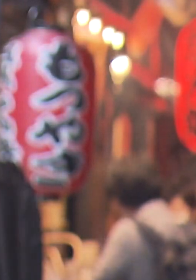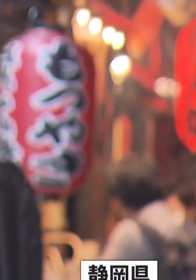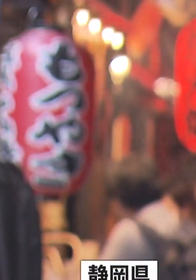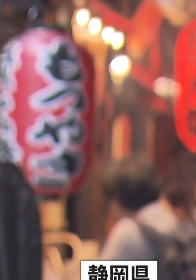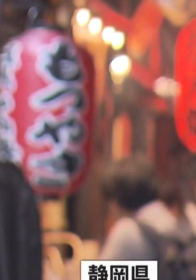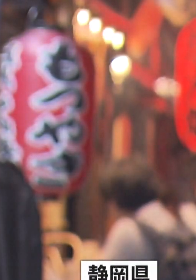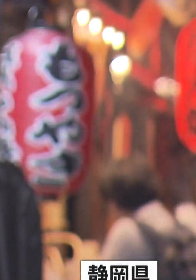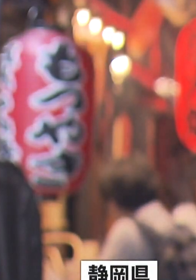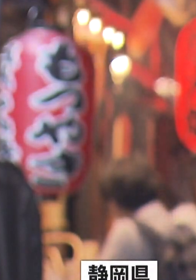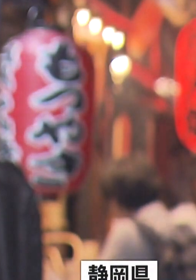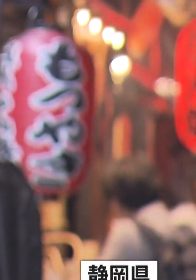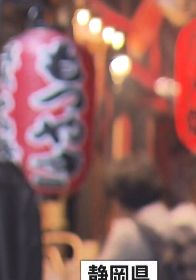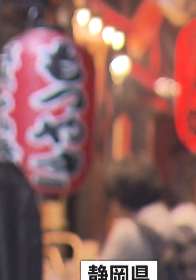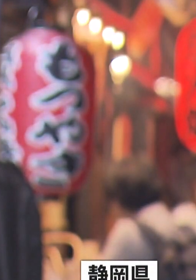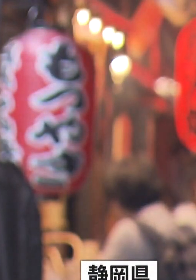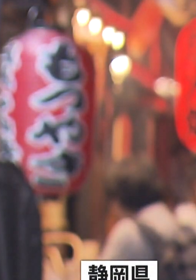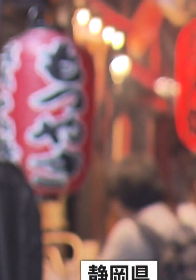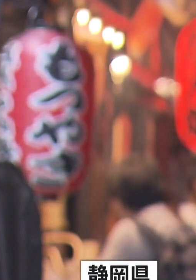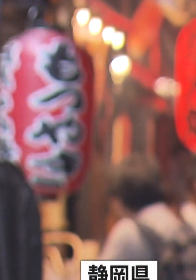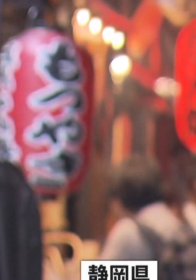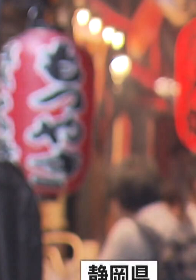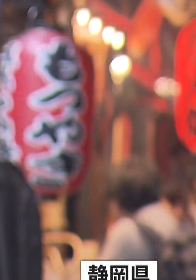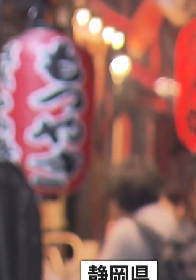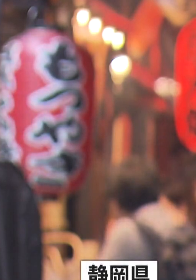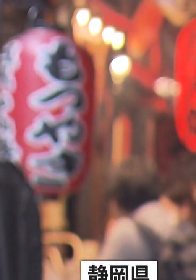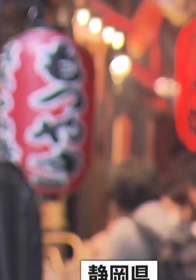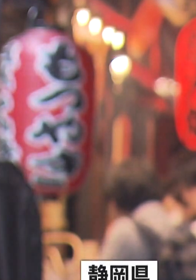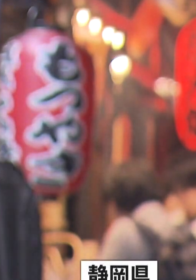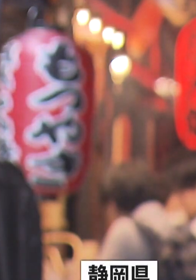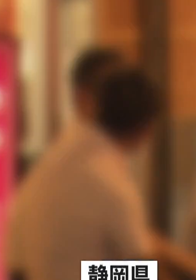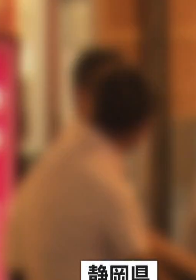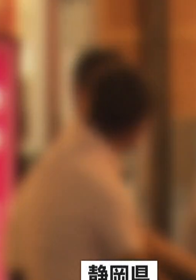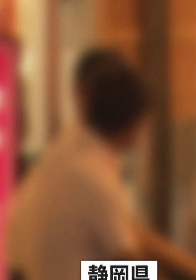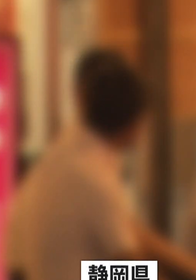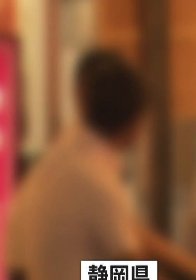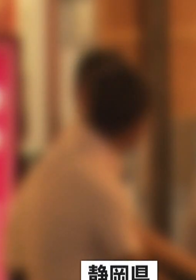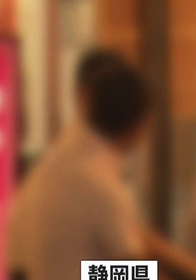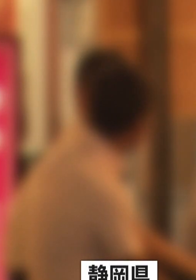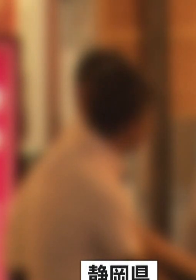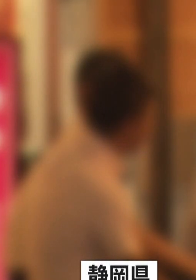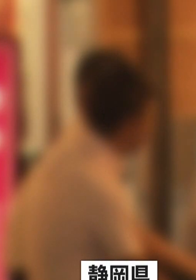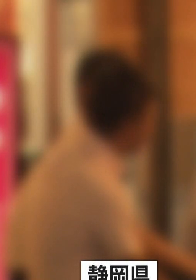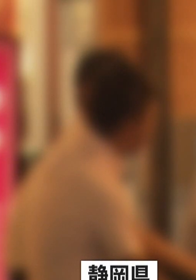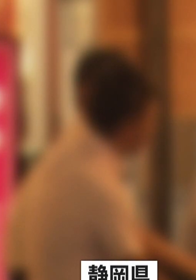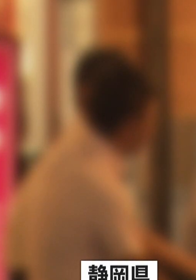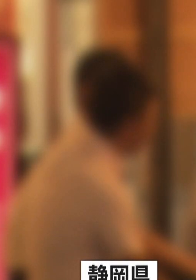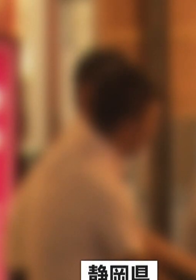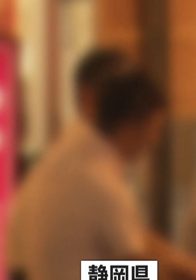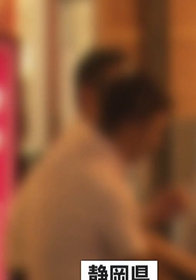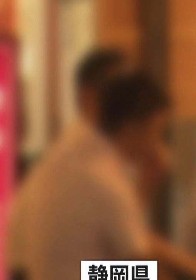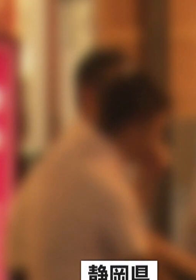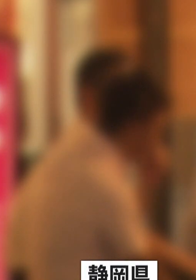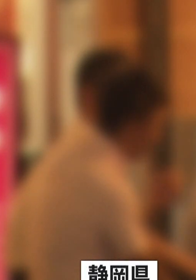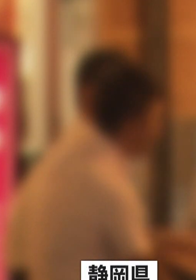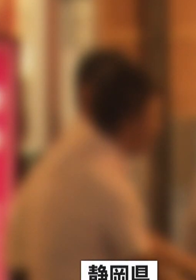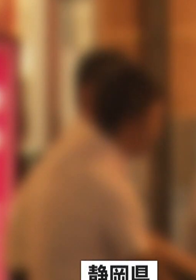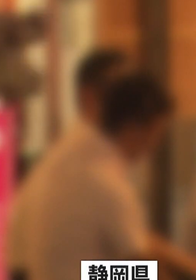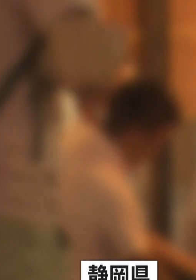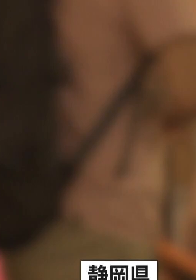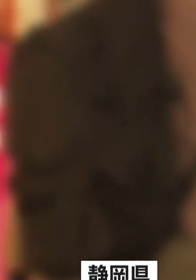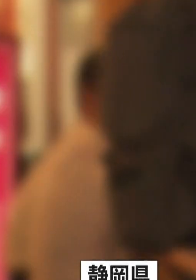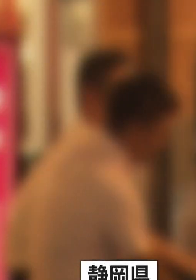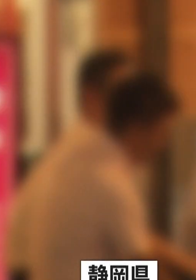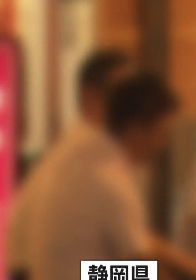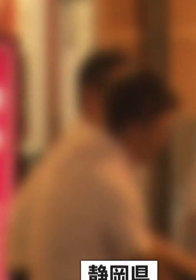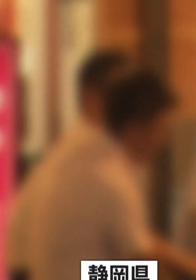県は酒類を提供する飲食店に対して時短要請を行う方針で、県の認証制度を利